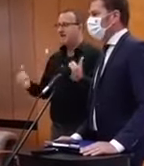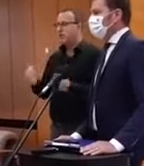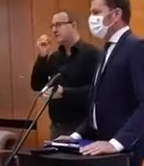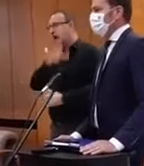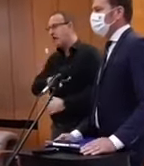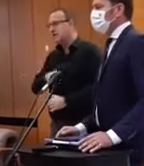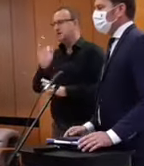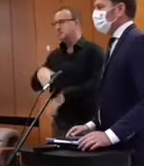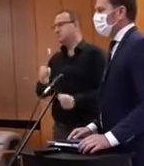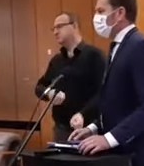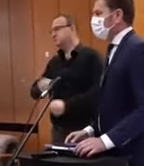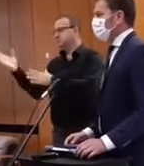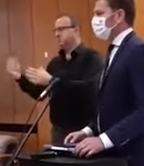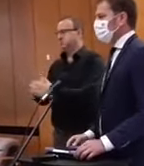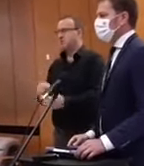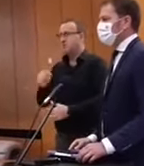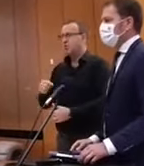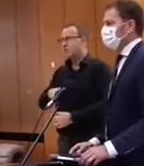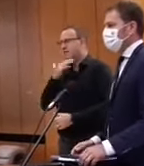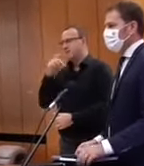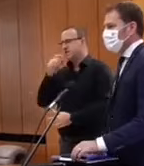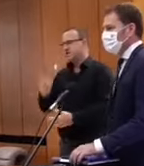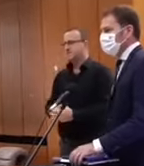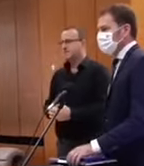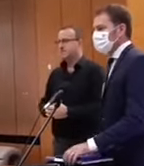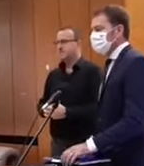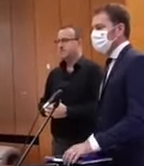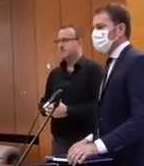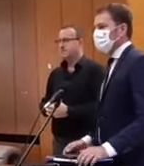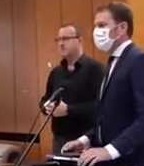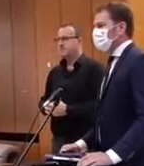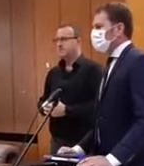a hodiť ju cez palubu, tak by bolo naozaj veľmi rozhodné. Pán Matovič,